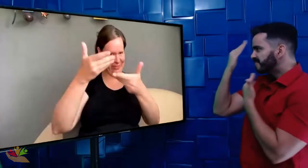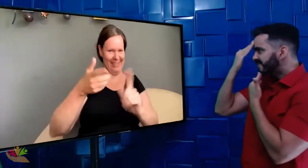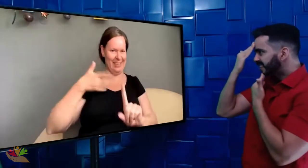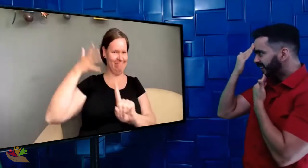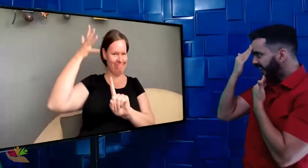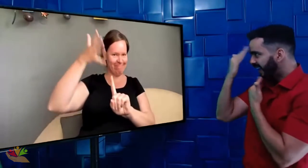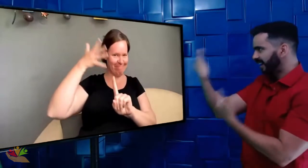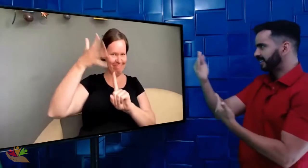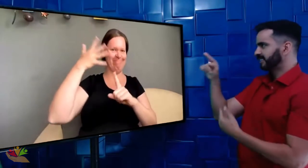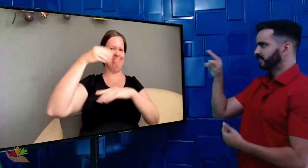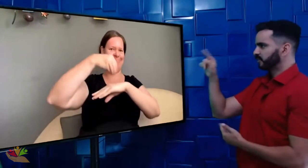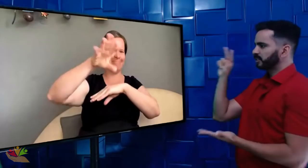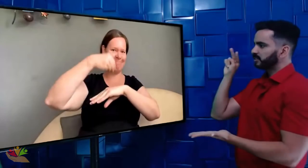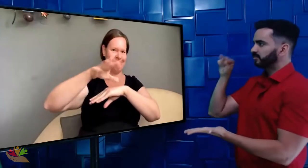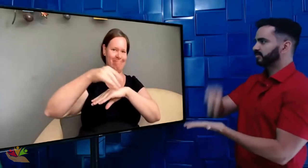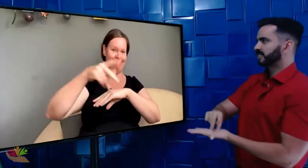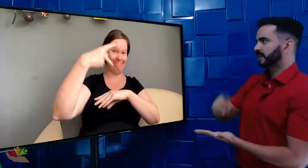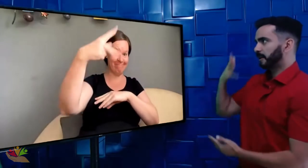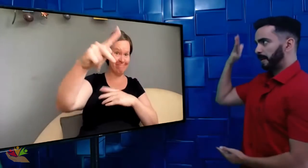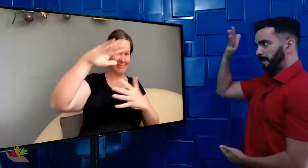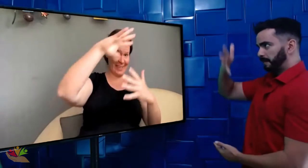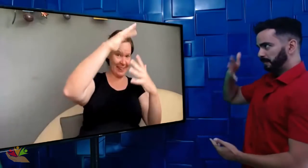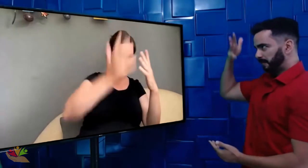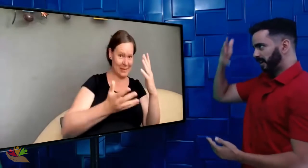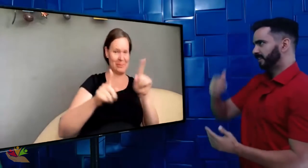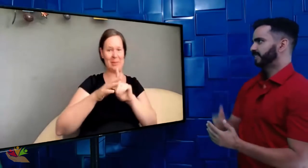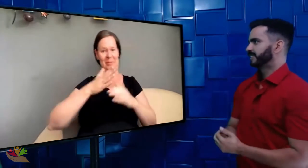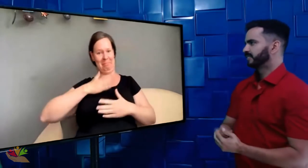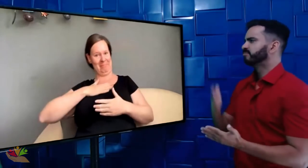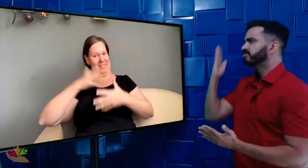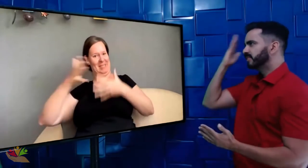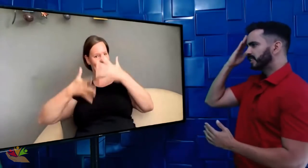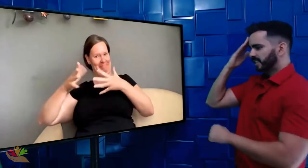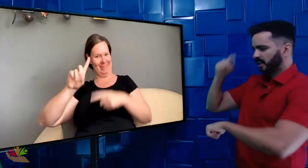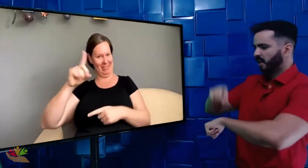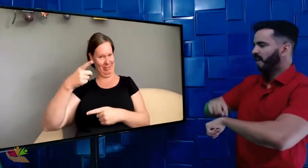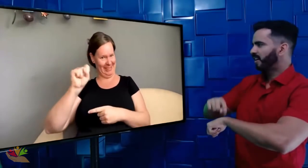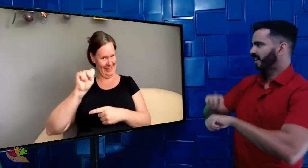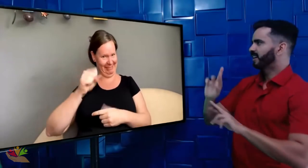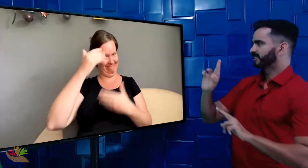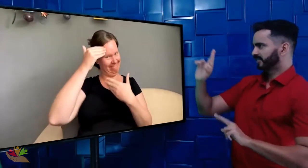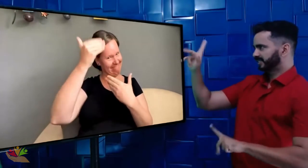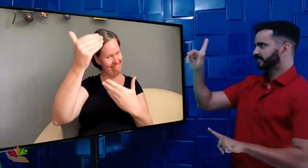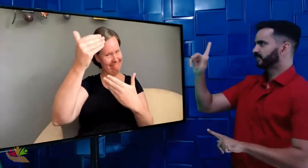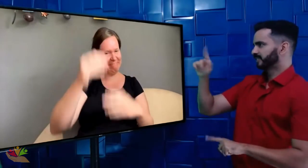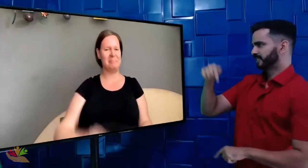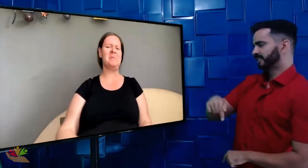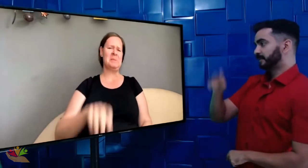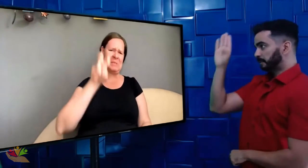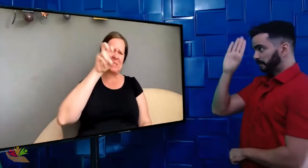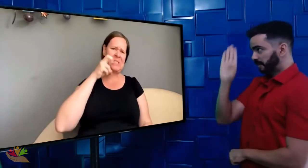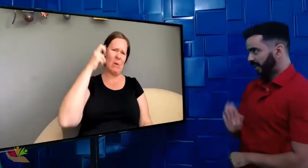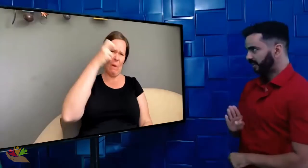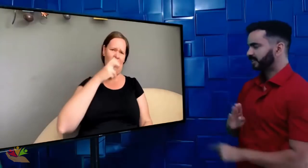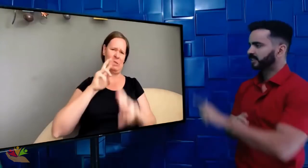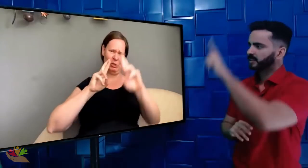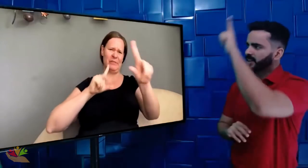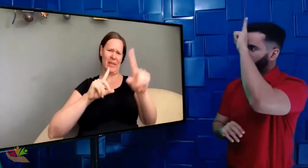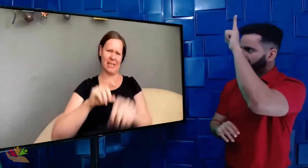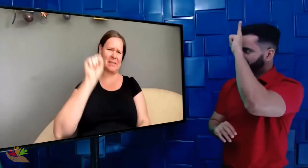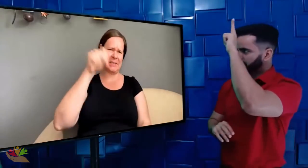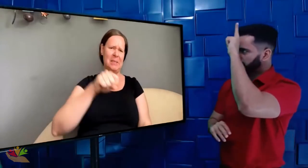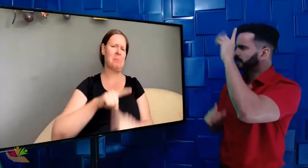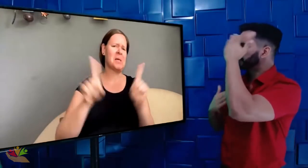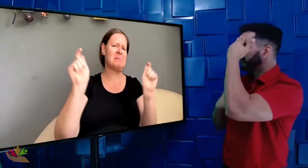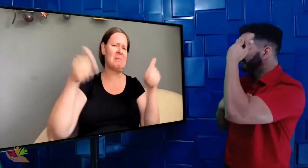Olá, tudo bom, Liana? Eu queria te agradecer por você estar aqui conosco nesse ciclo de palestras. A gente sabe